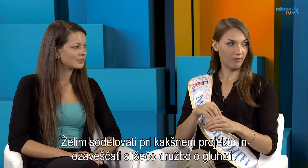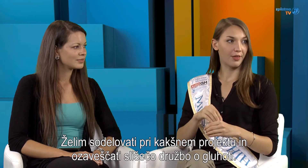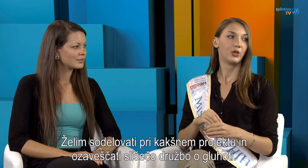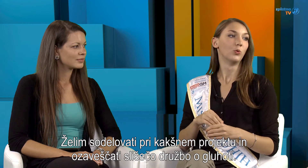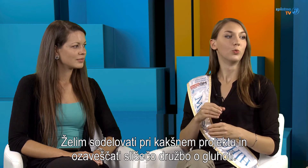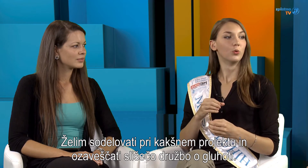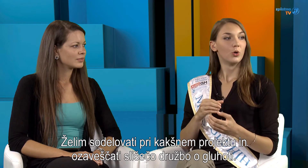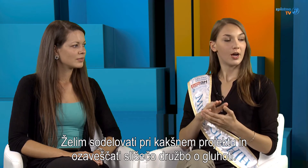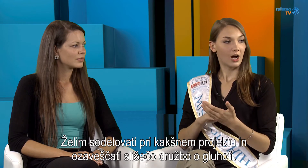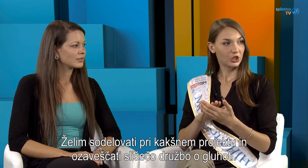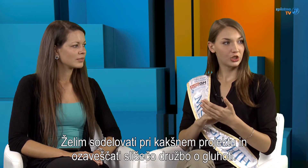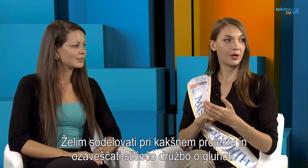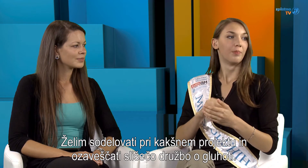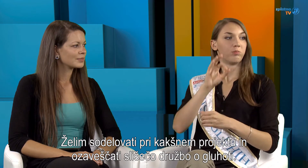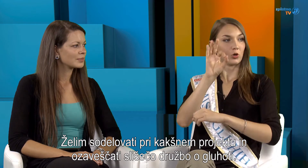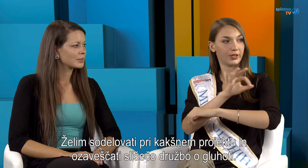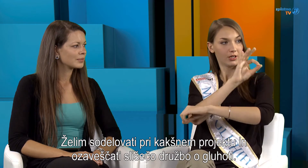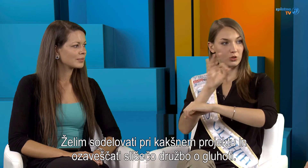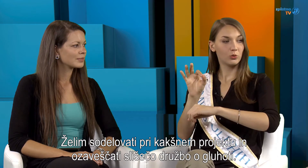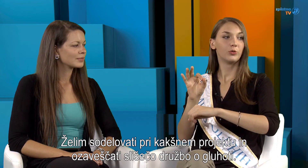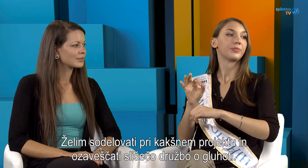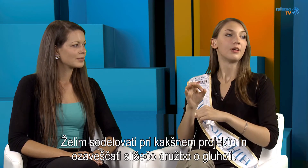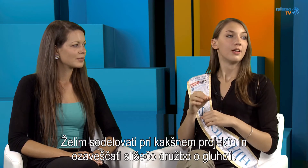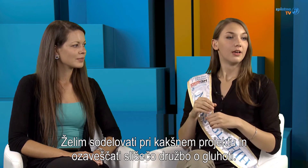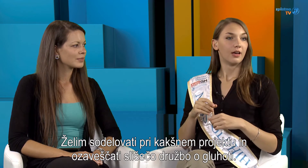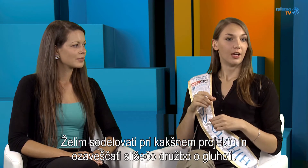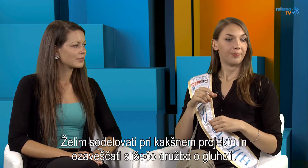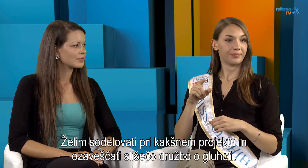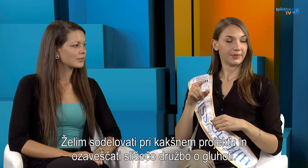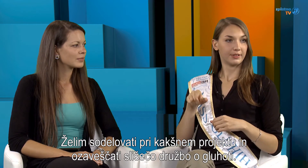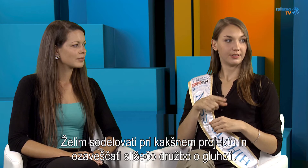sodelovati v kakšnem projektu in